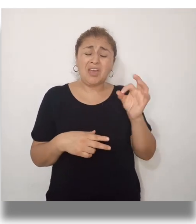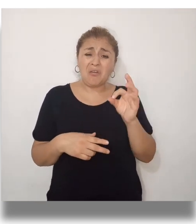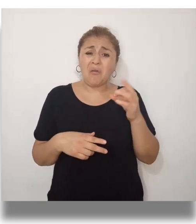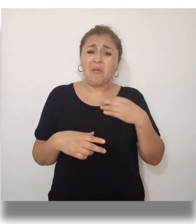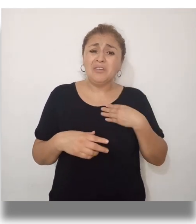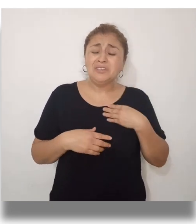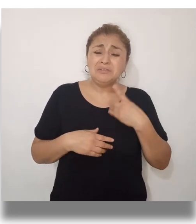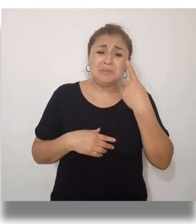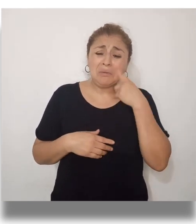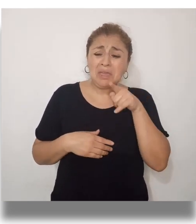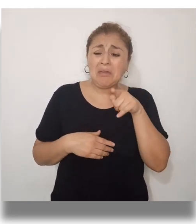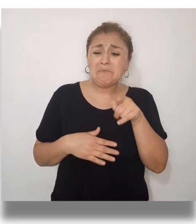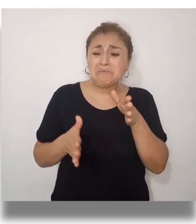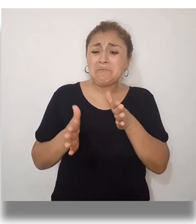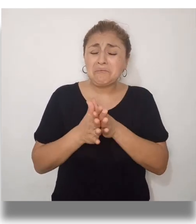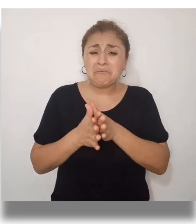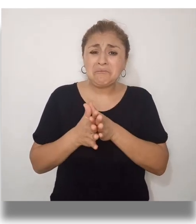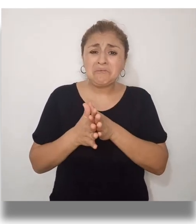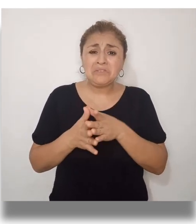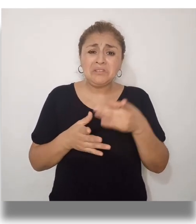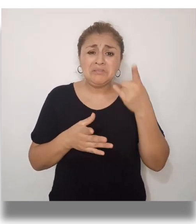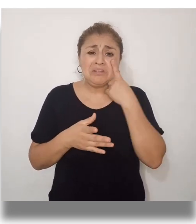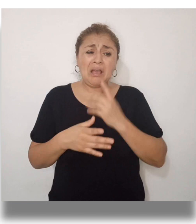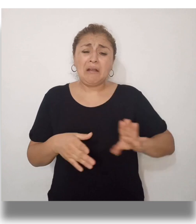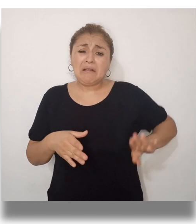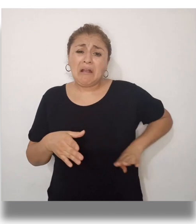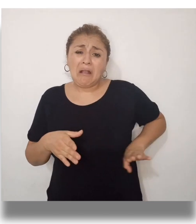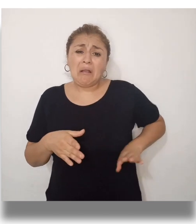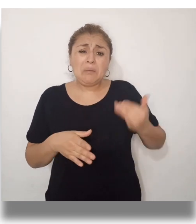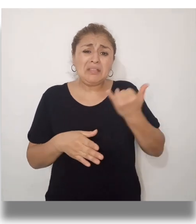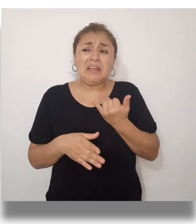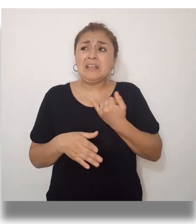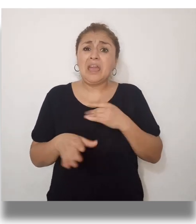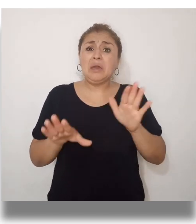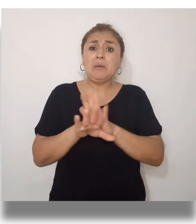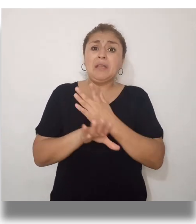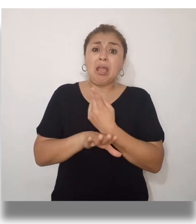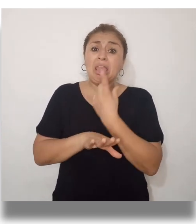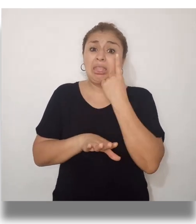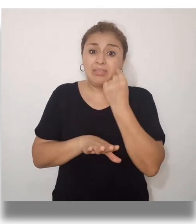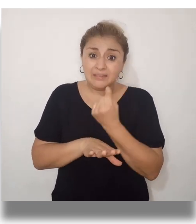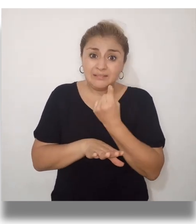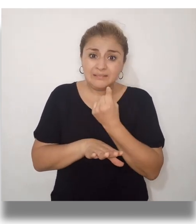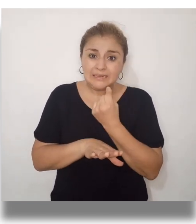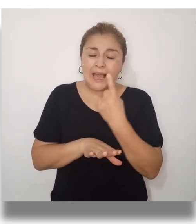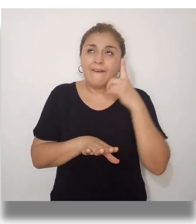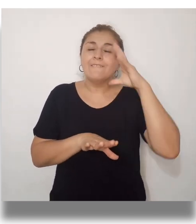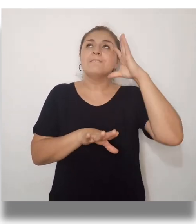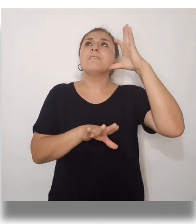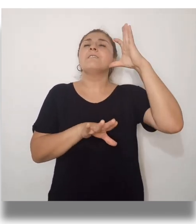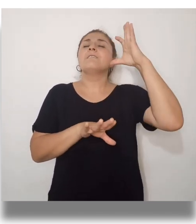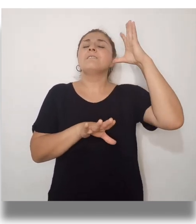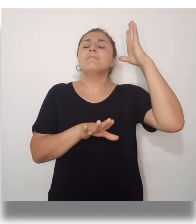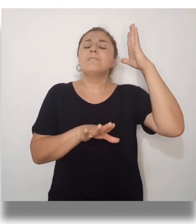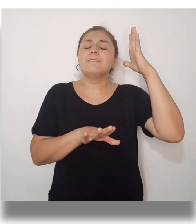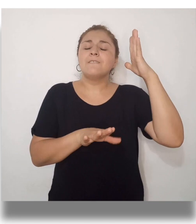hambre seguía pasando necesidad hasta que un día reflexionó un